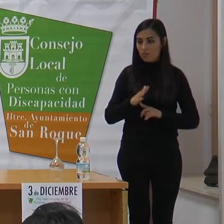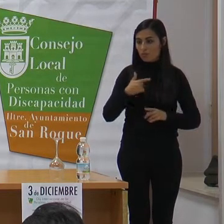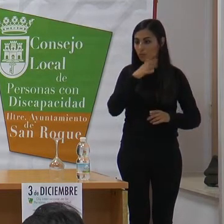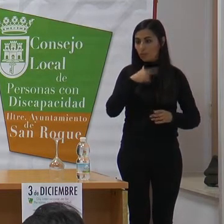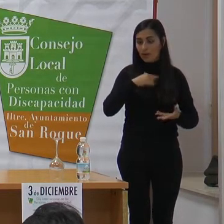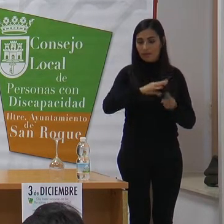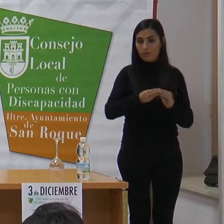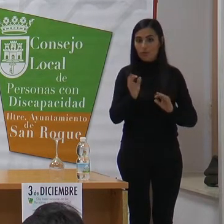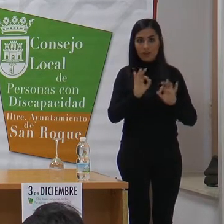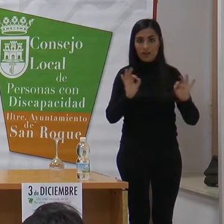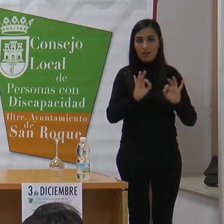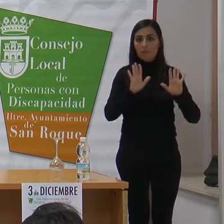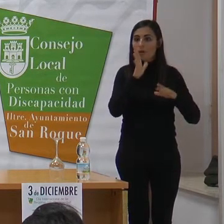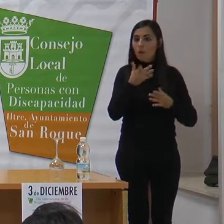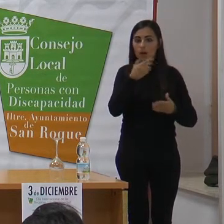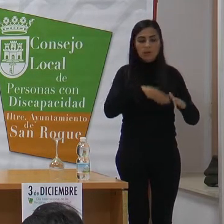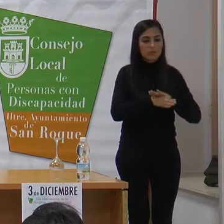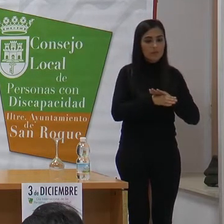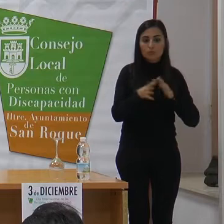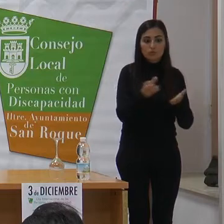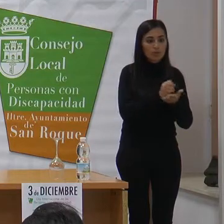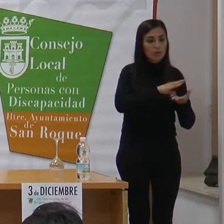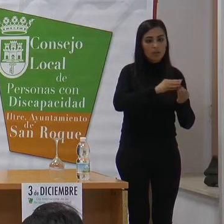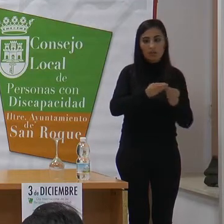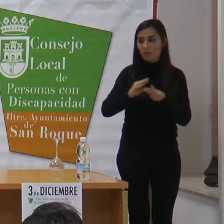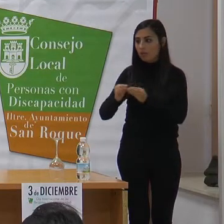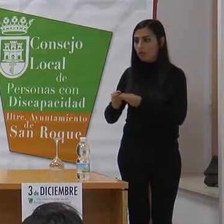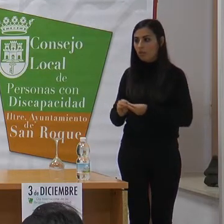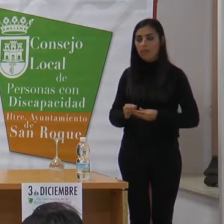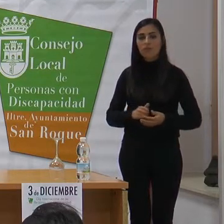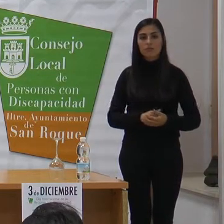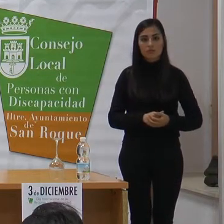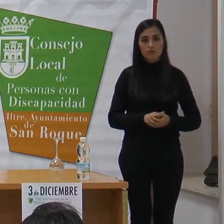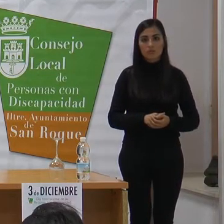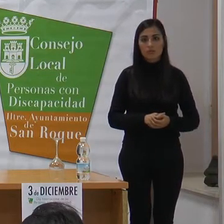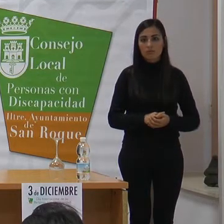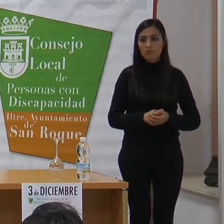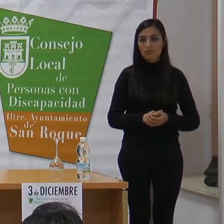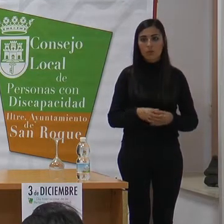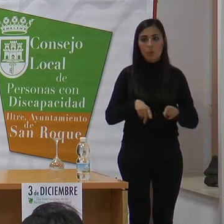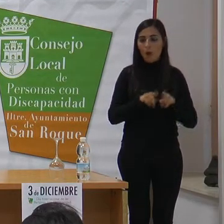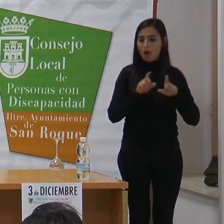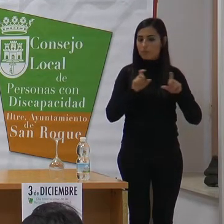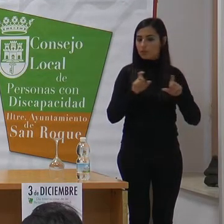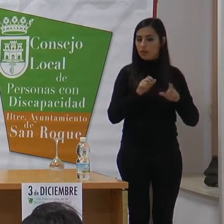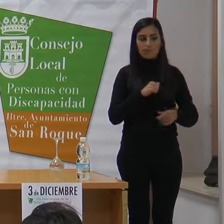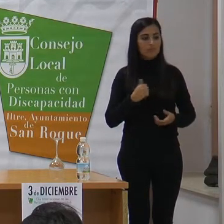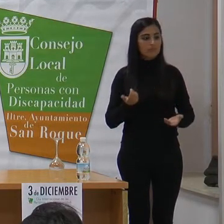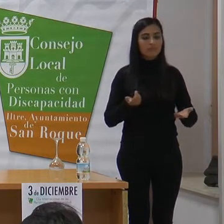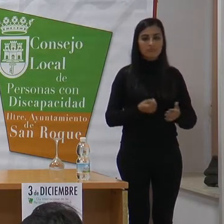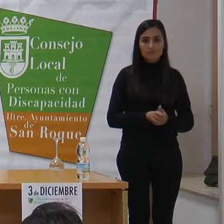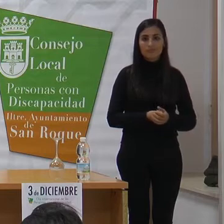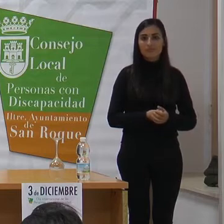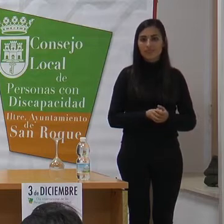principales novedades de la Ley de Discapacidad de Andalucía, que entró en vigor el pasado mes de octubre. En primer